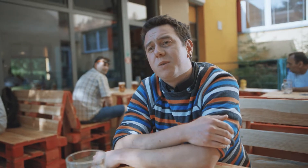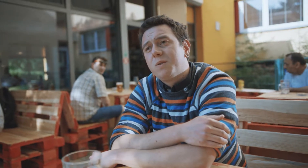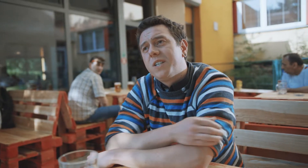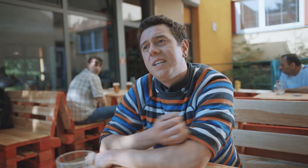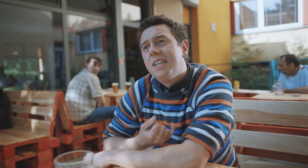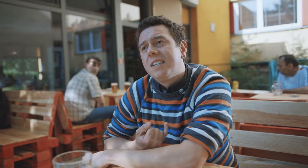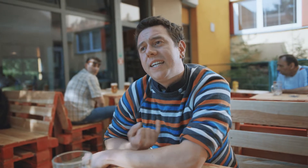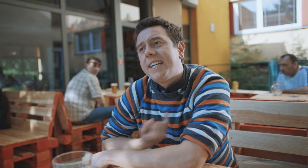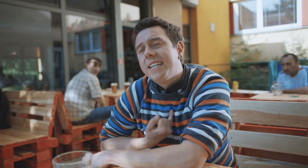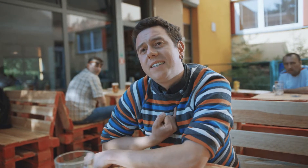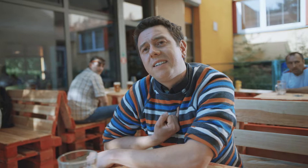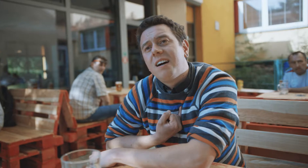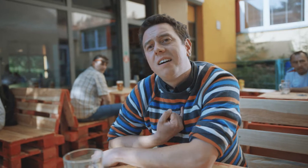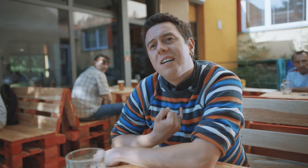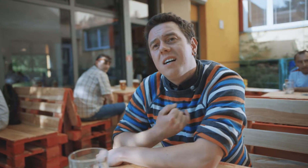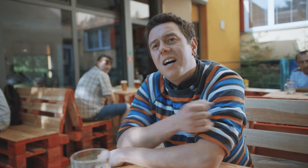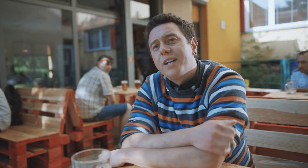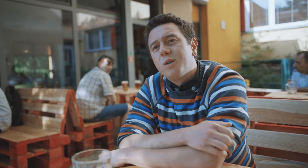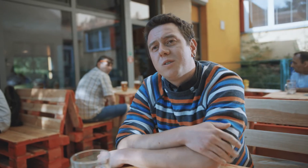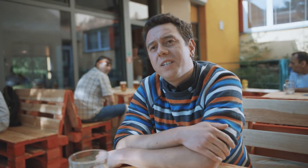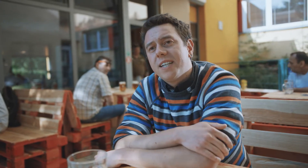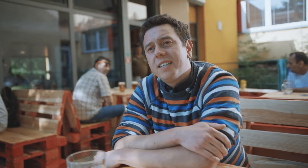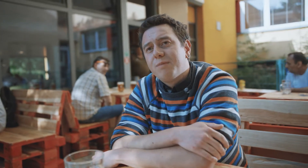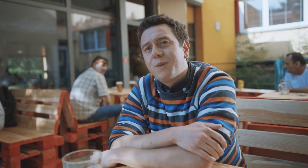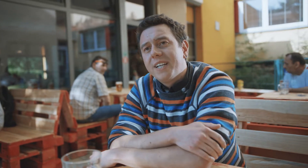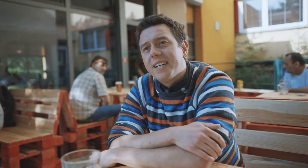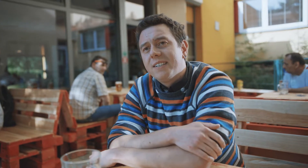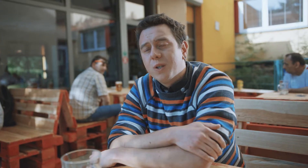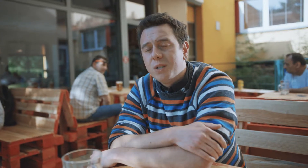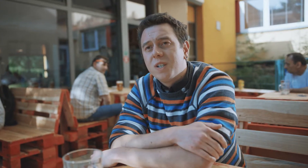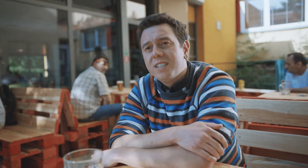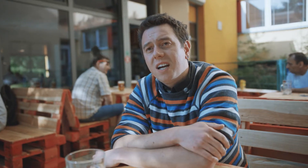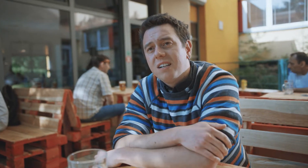protože ta jejich identita a hrdost je pro ně hodně důležitá.